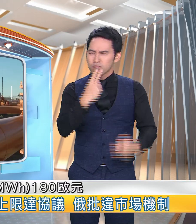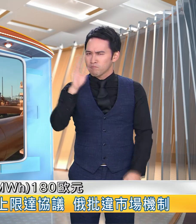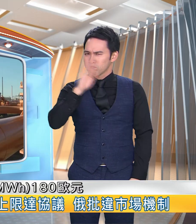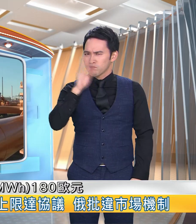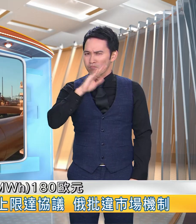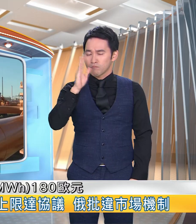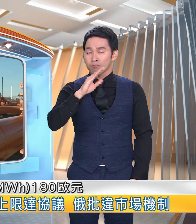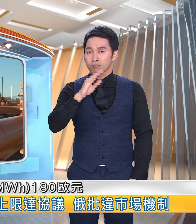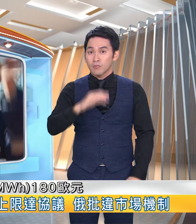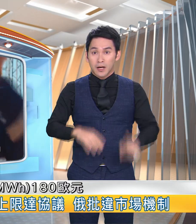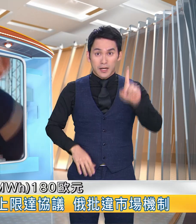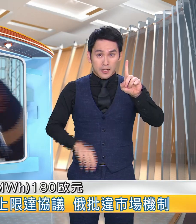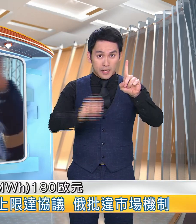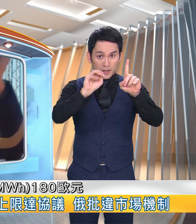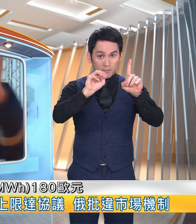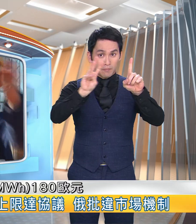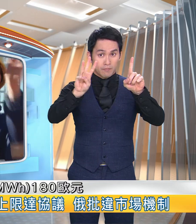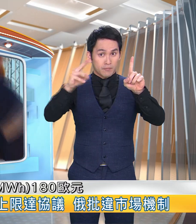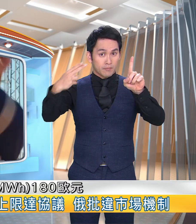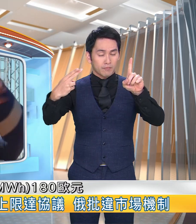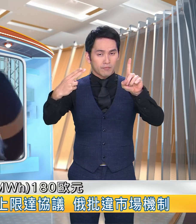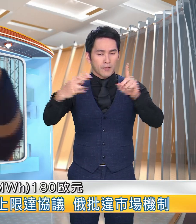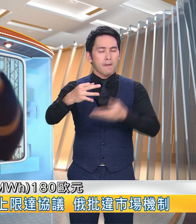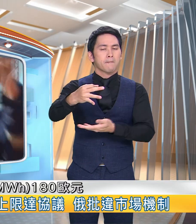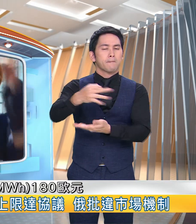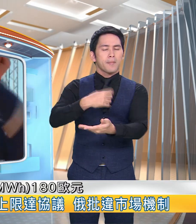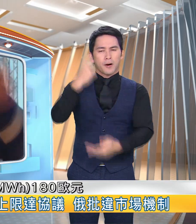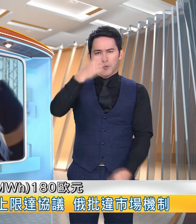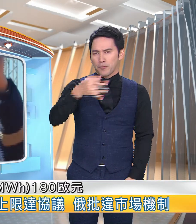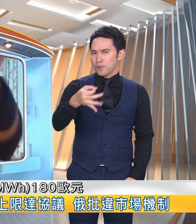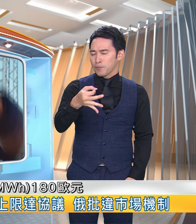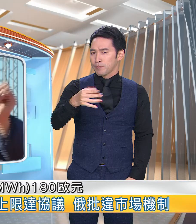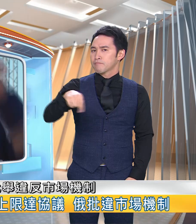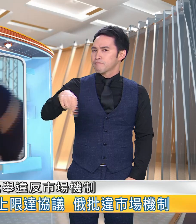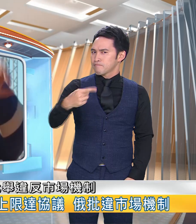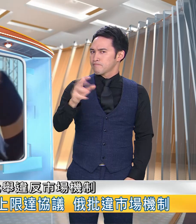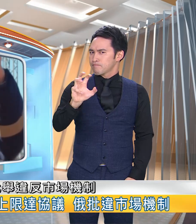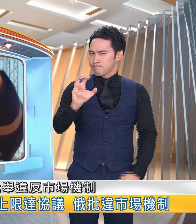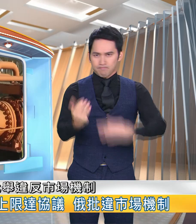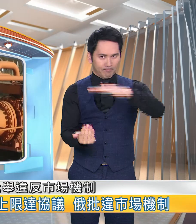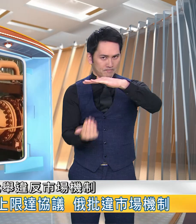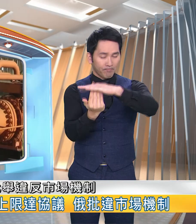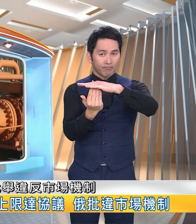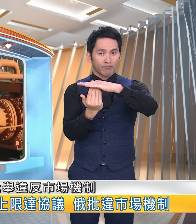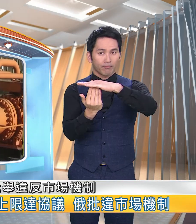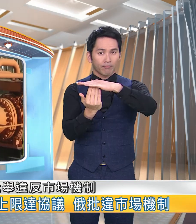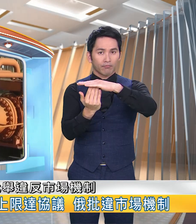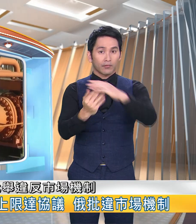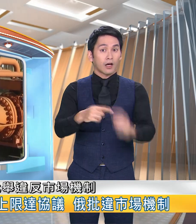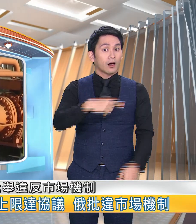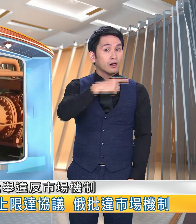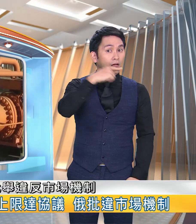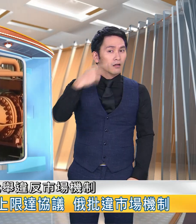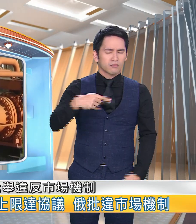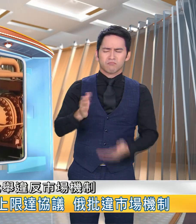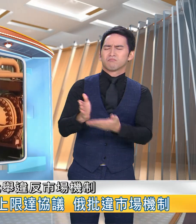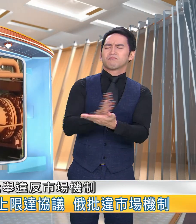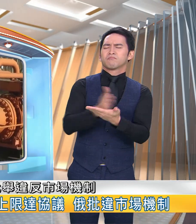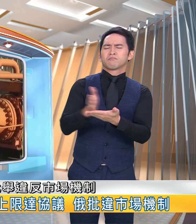每兆瓦时180欧元。不过，俄国批评此举违反